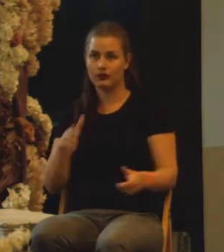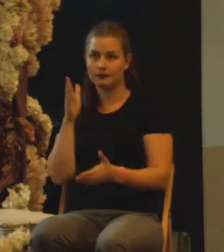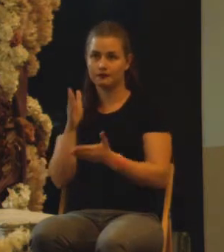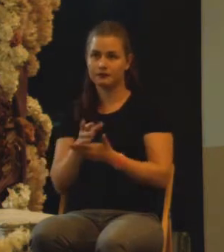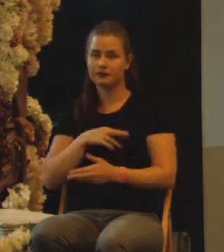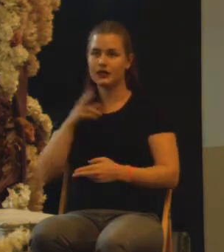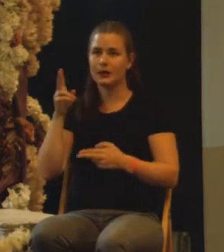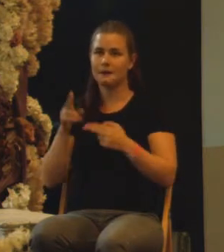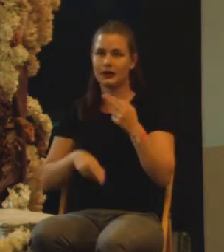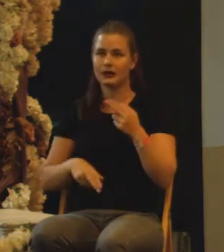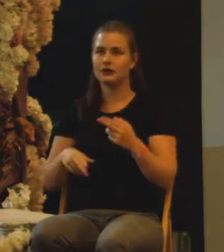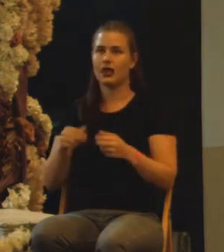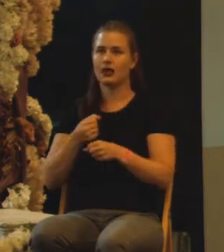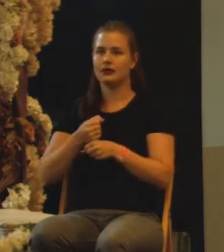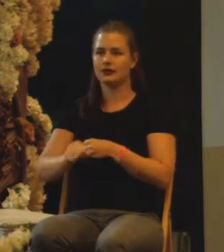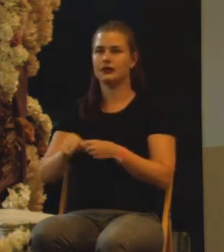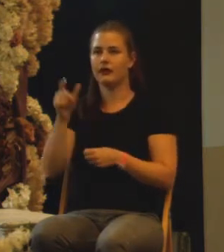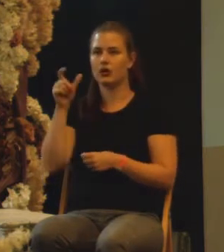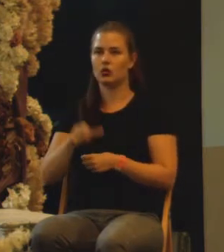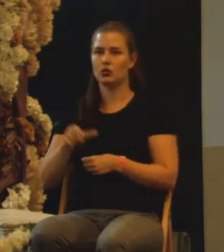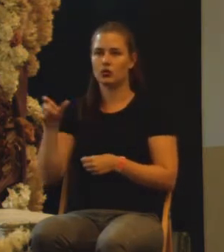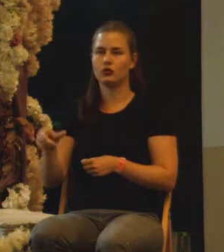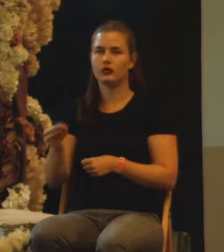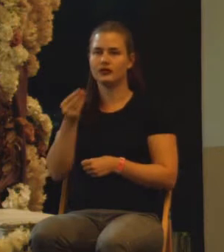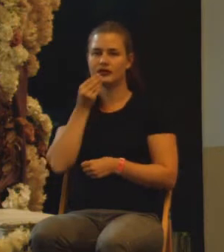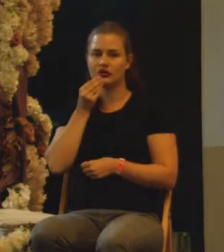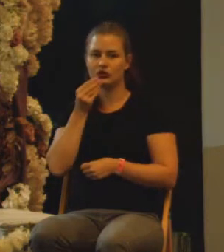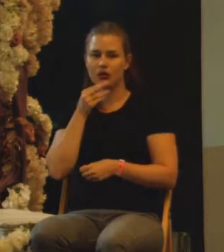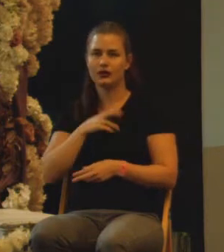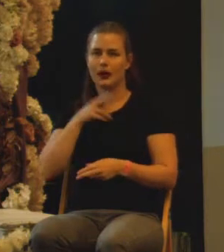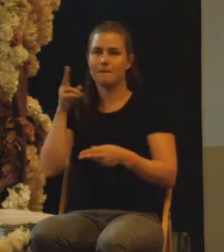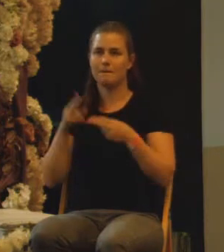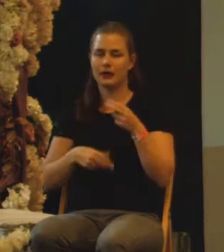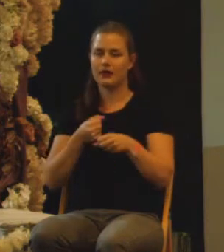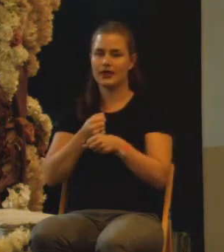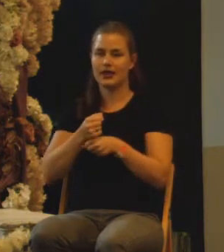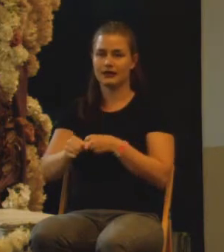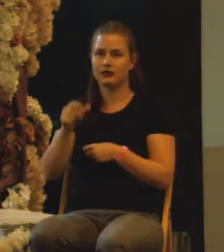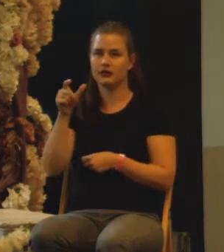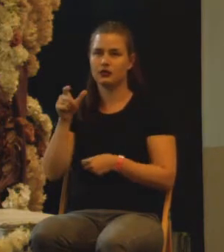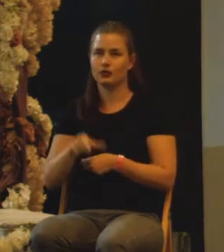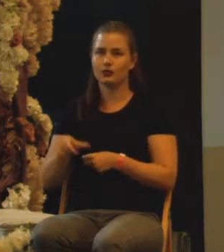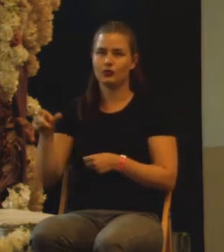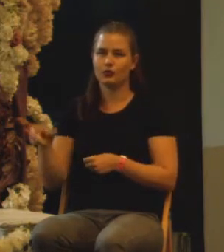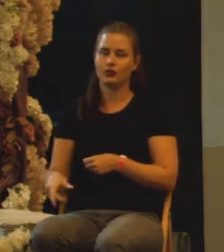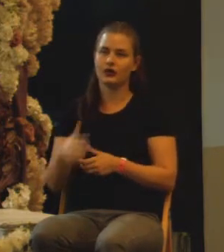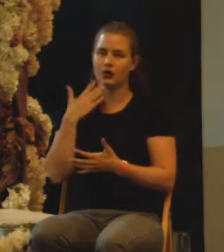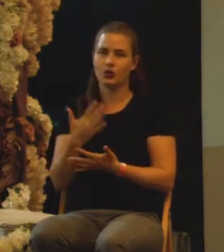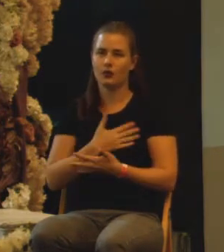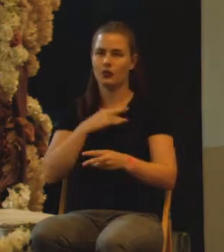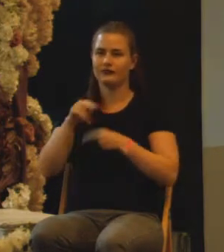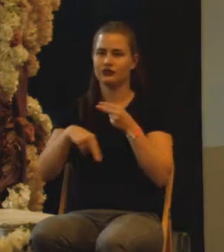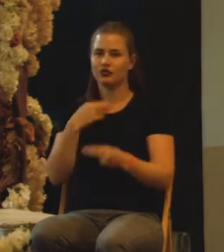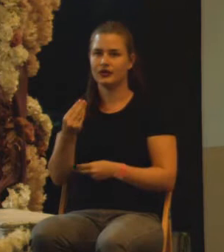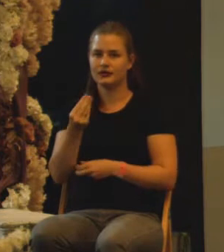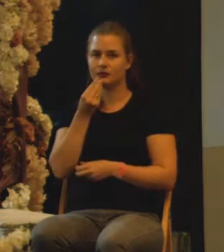я перестала насиловать людей едой, я перестала насиловать людей любовью через